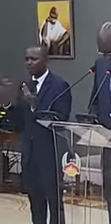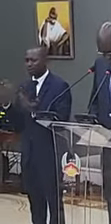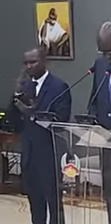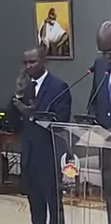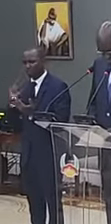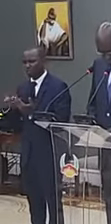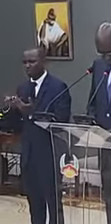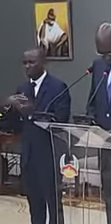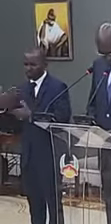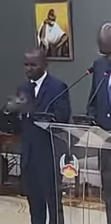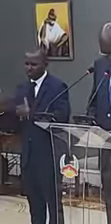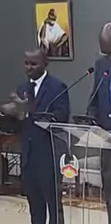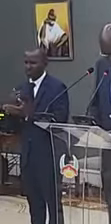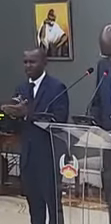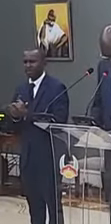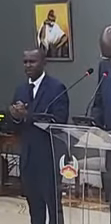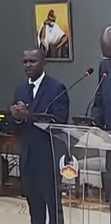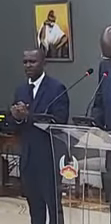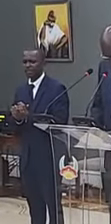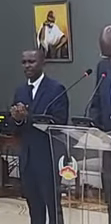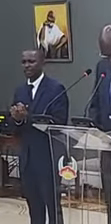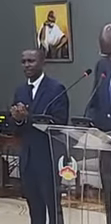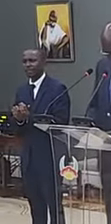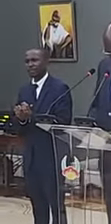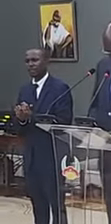e expeditas